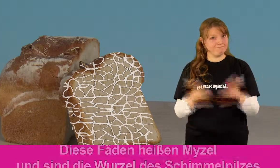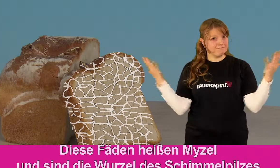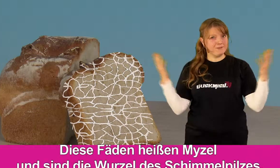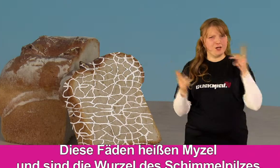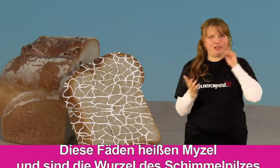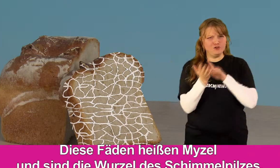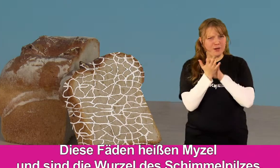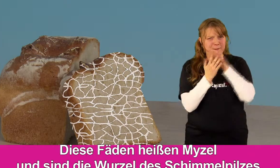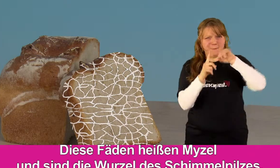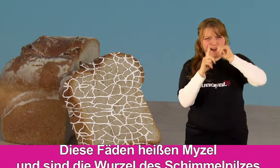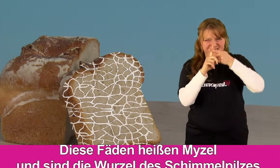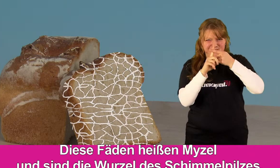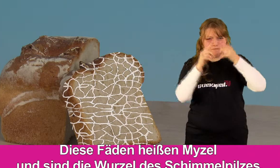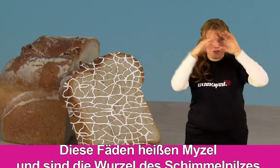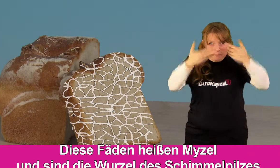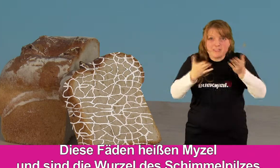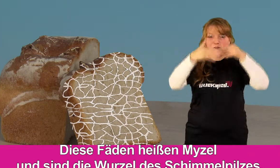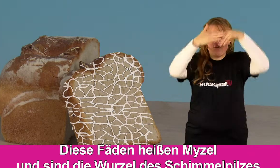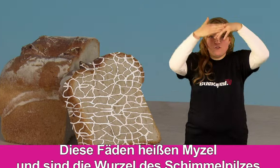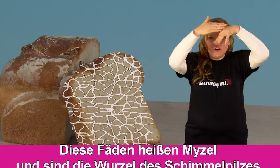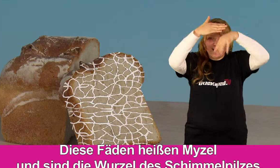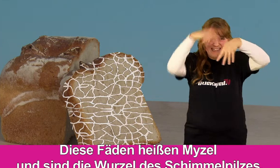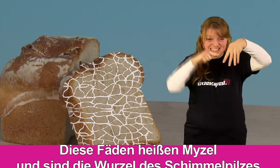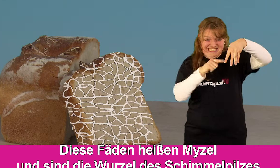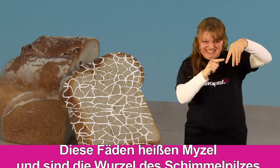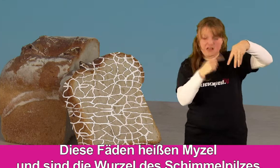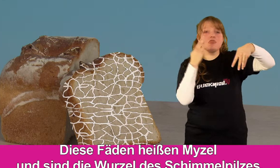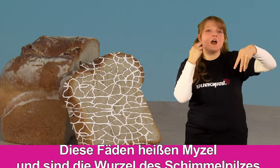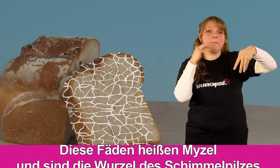Diese Fäden heißen Mycel und sind die Wurzel des Schimmelpilzes.